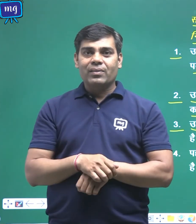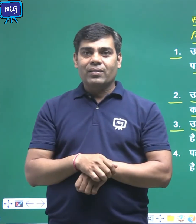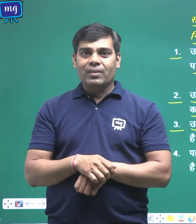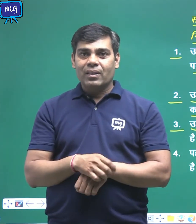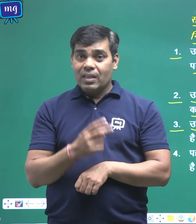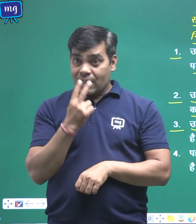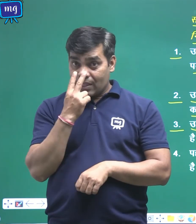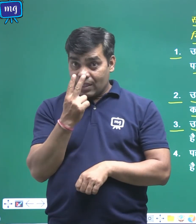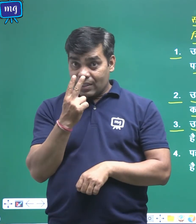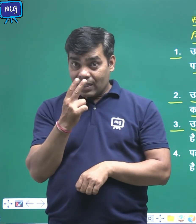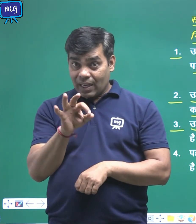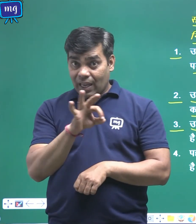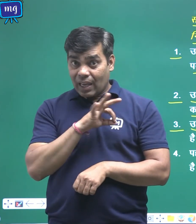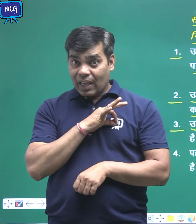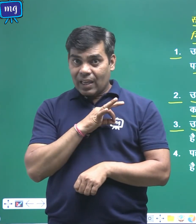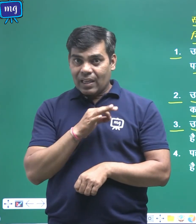दर्शनीय स्थल